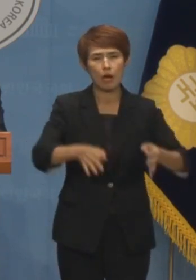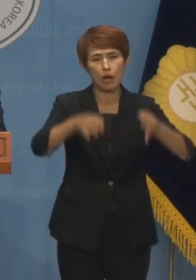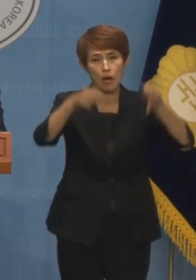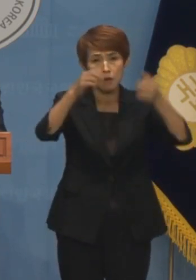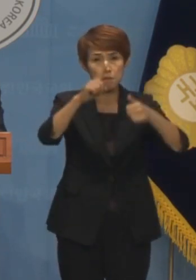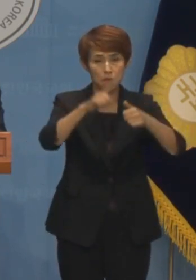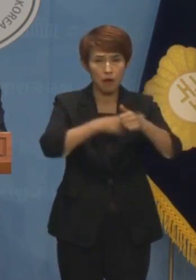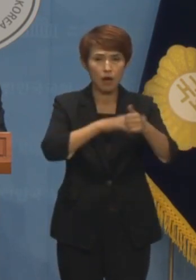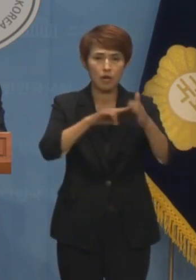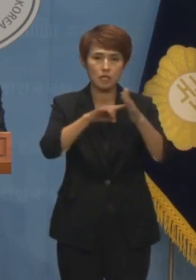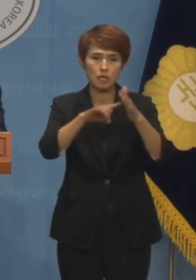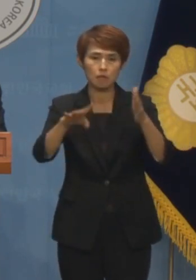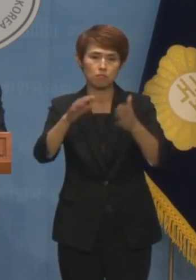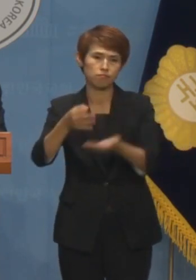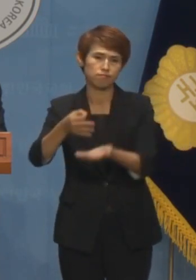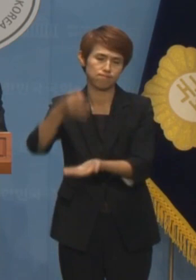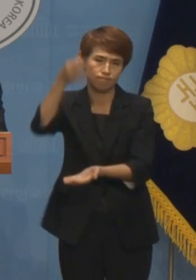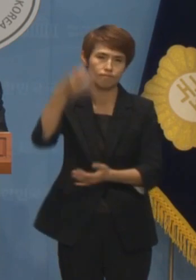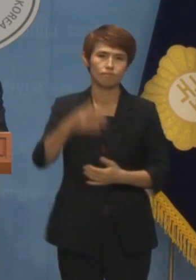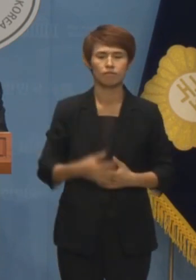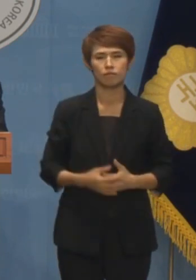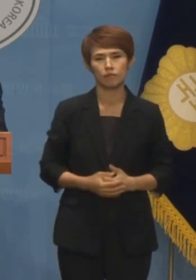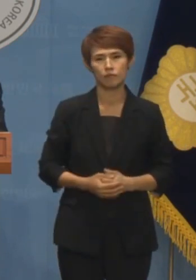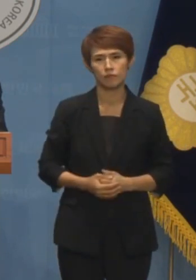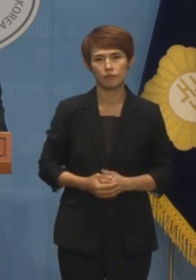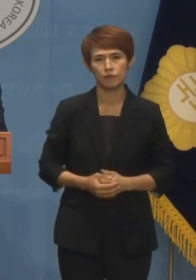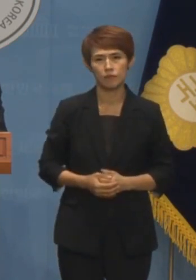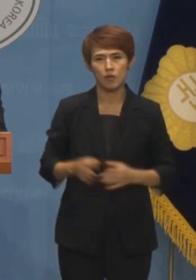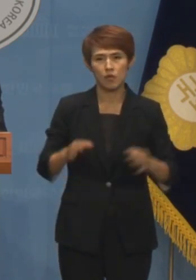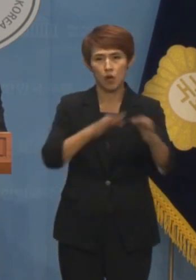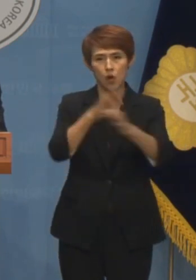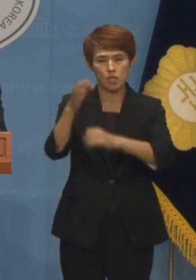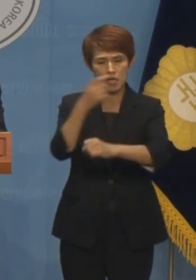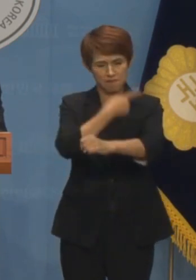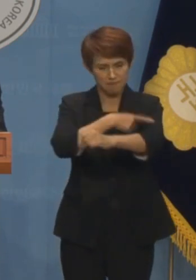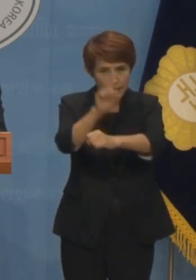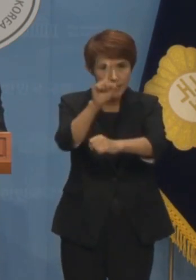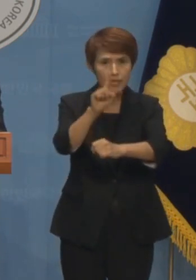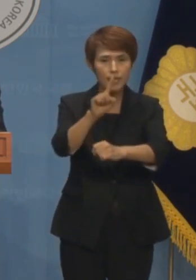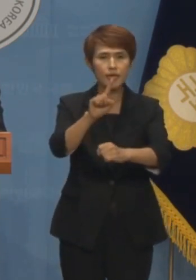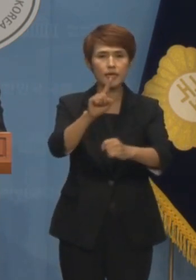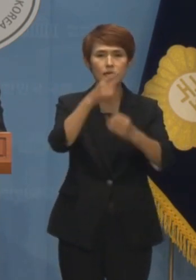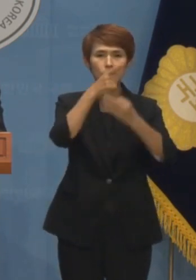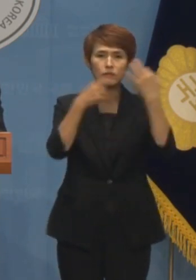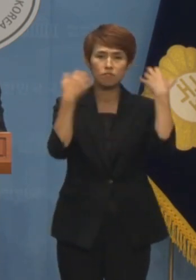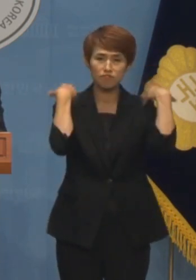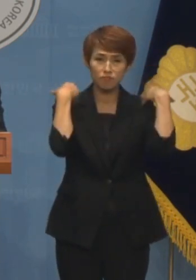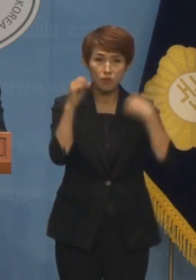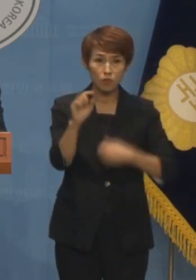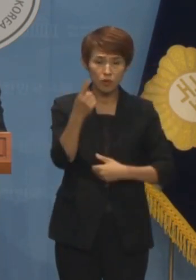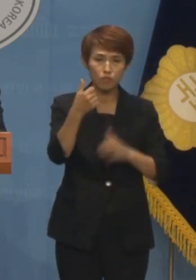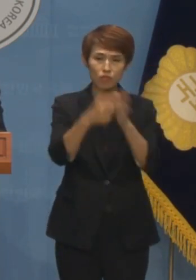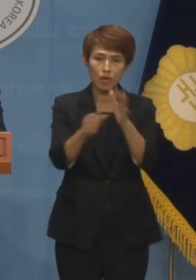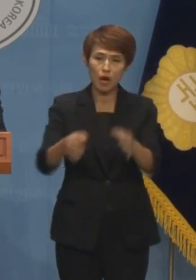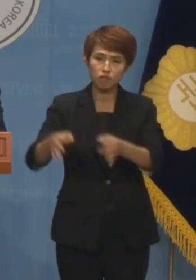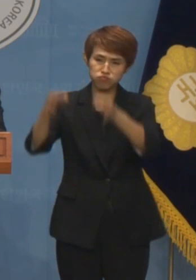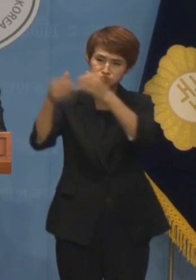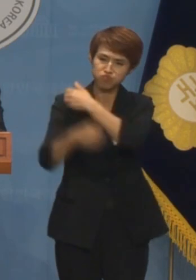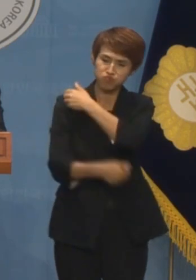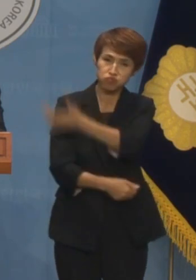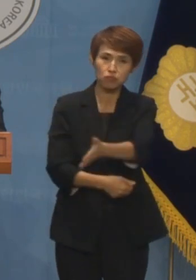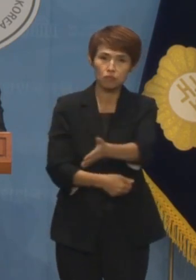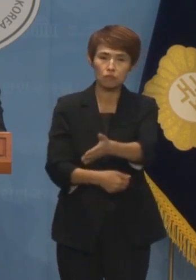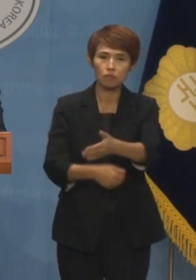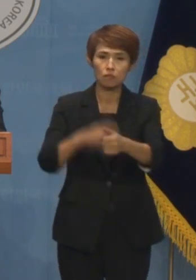세수가 대폭 늘어난 것입니다. 경제 무능 윤석열 정부가 물가 폭등을 방치해 모든 세수가